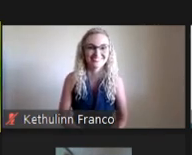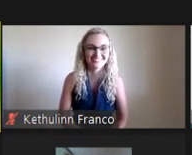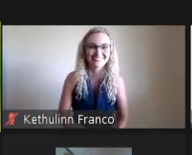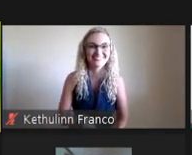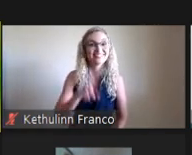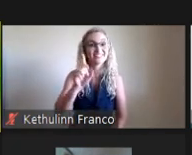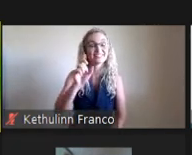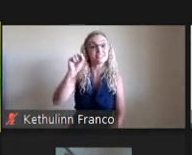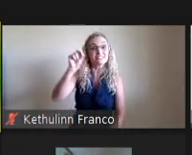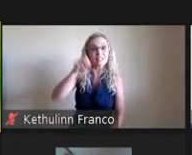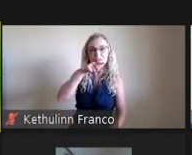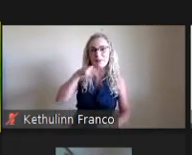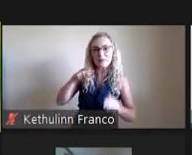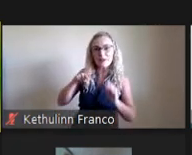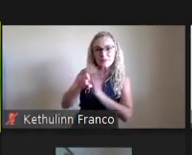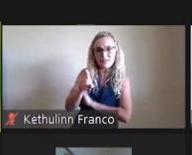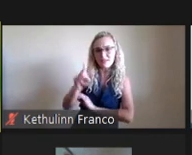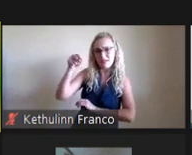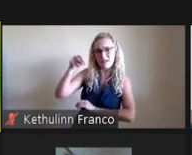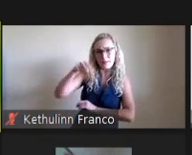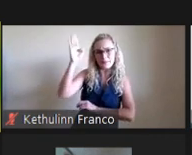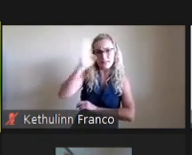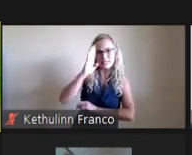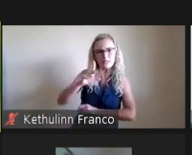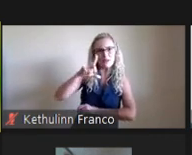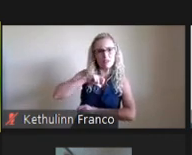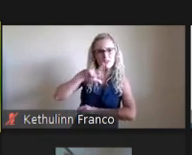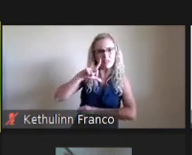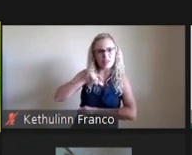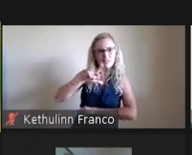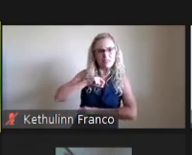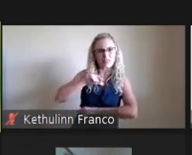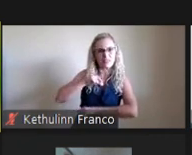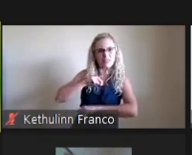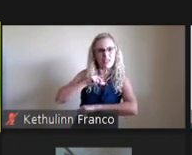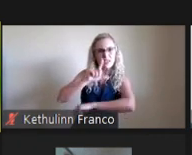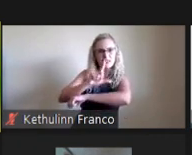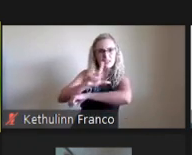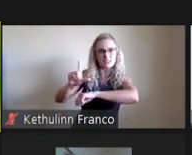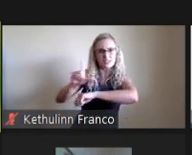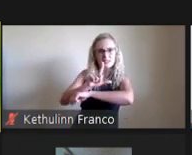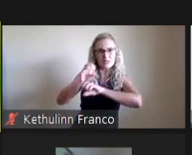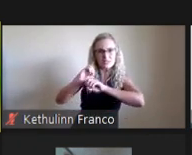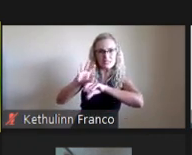Tem, no Brasil, nós temos esse privilégio, nós somos pioneiros, né?